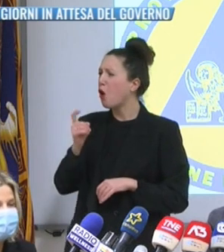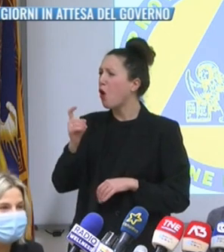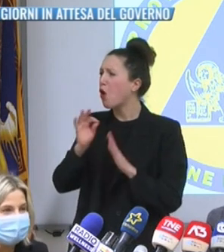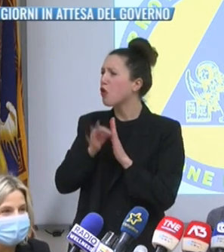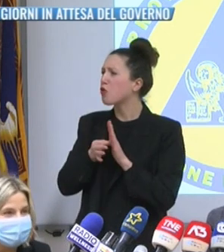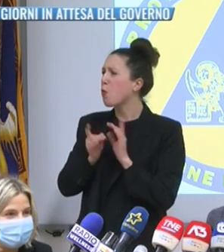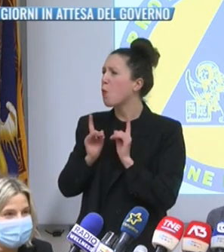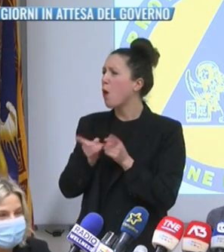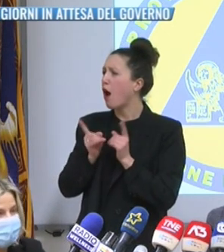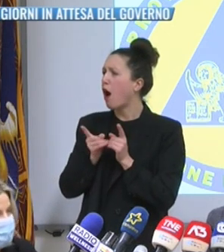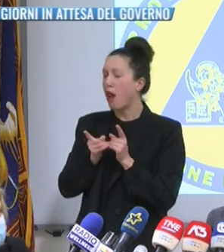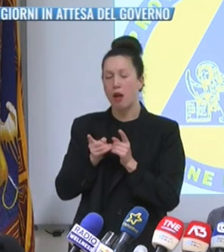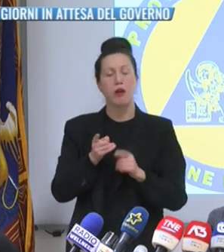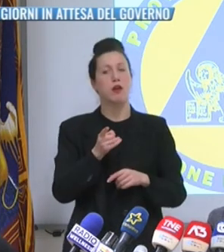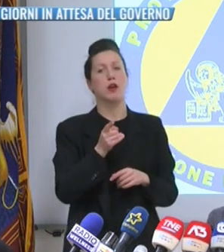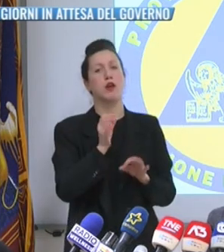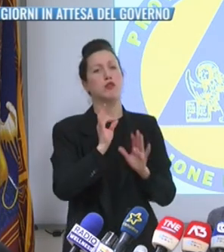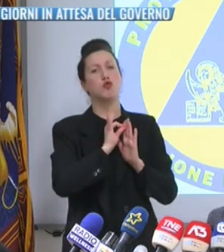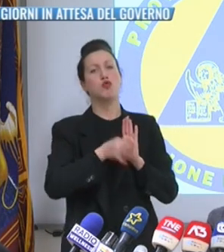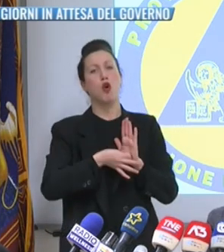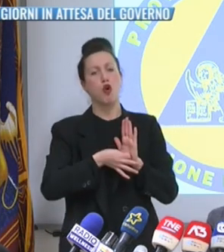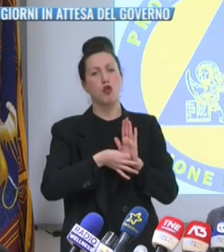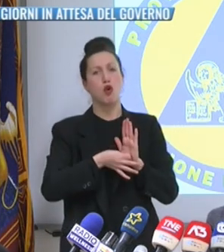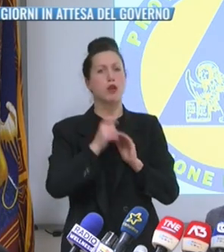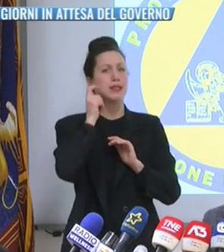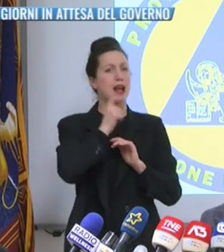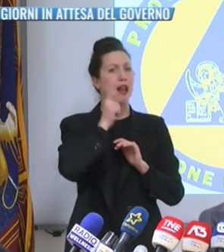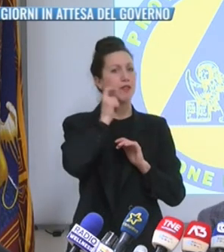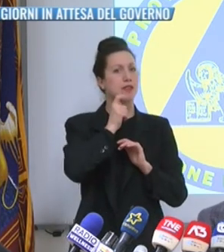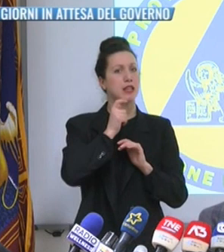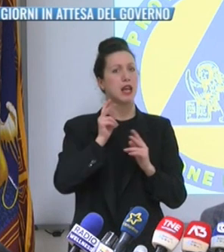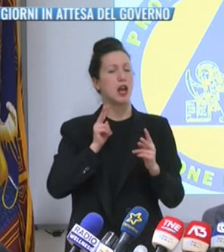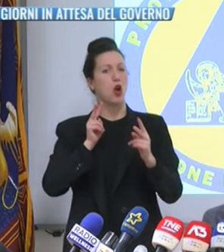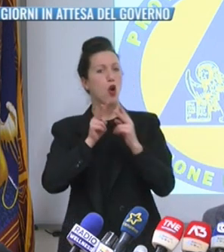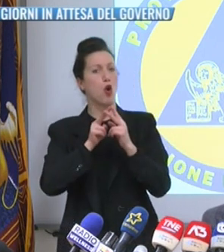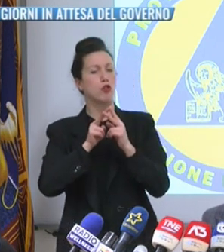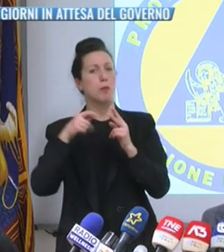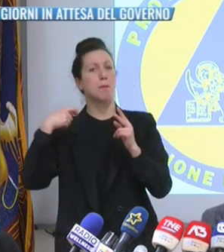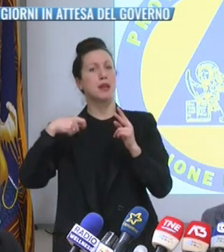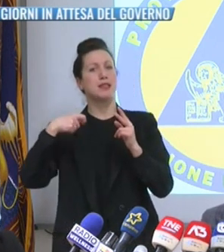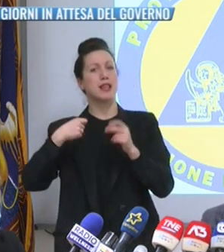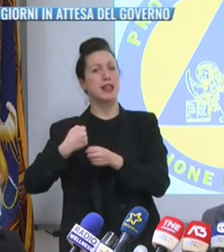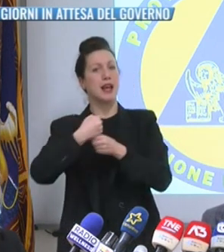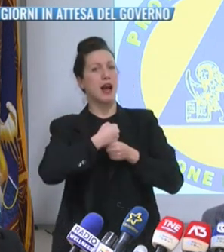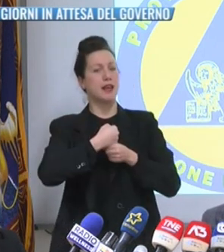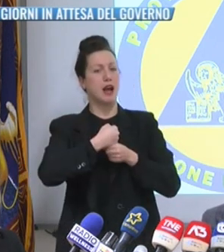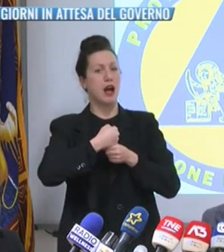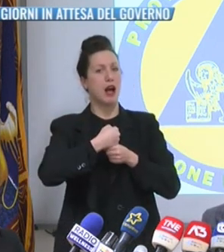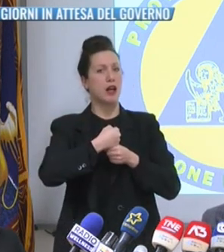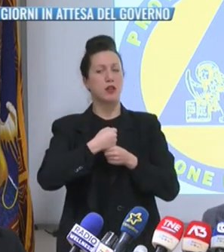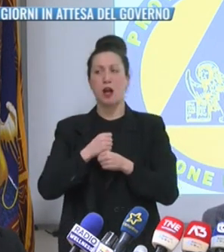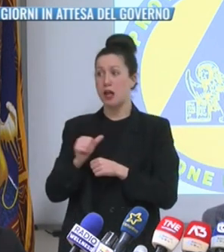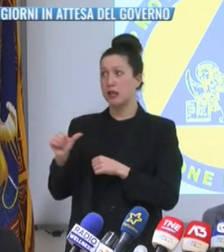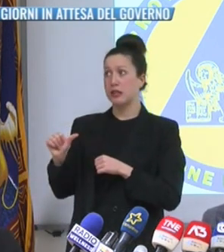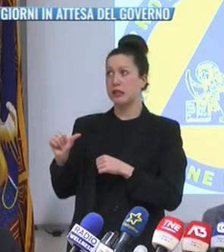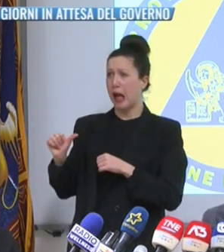Il giorno dell'incontro di Salvini con il Presidente incaricato. Quando non stavo pensando, stavo pensando di sabato, passi due